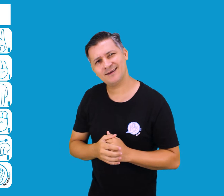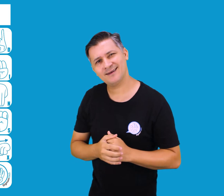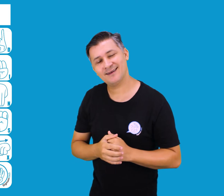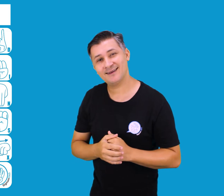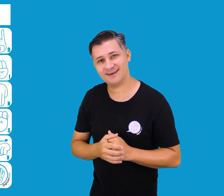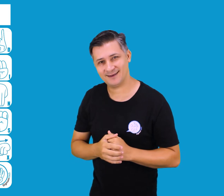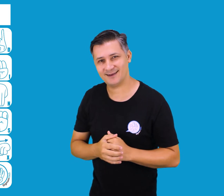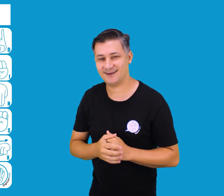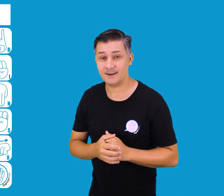O que é Libras?